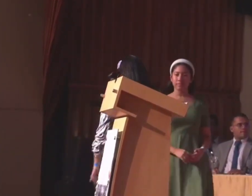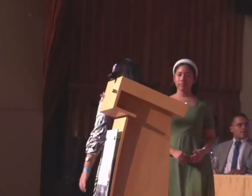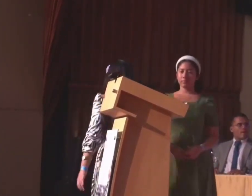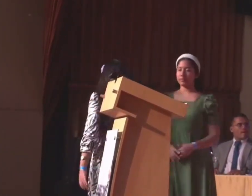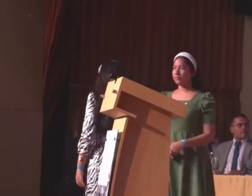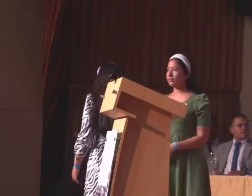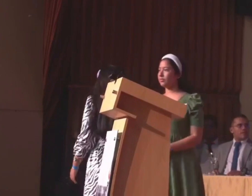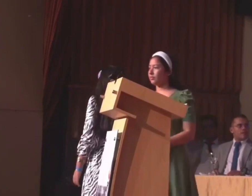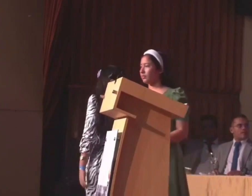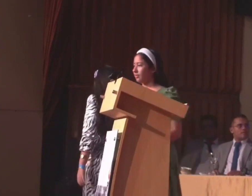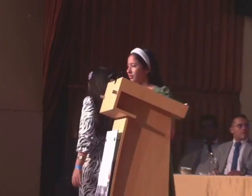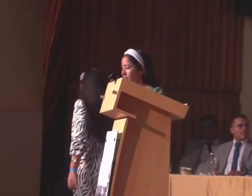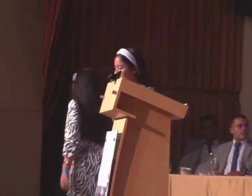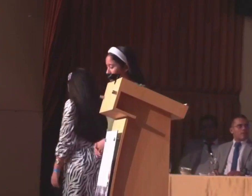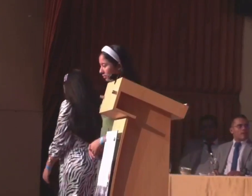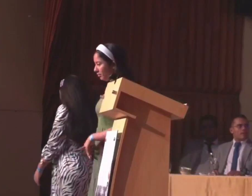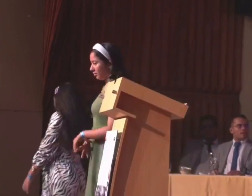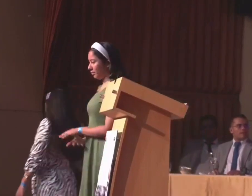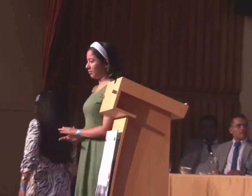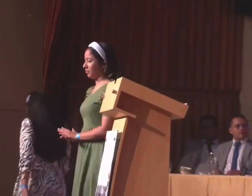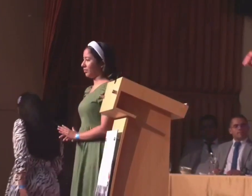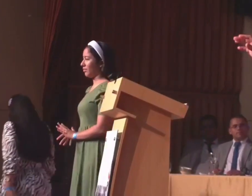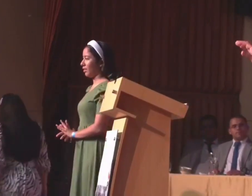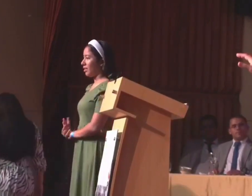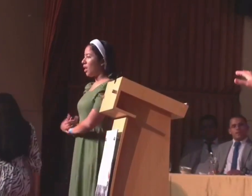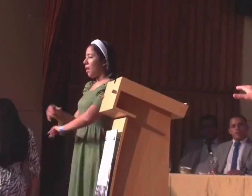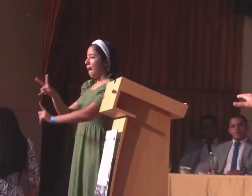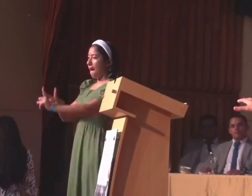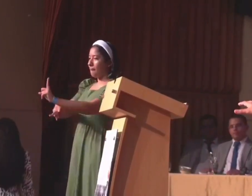yo era el supervisor